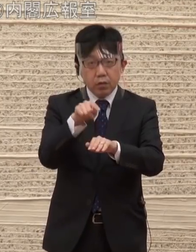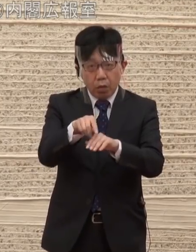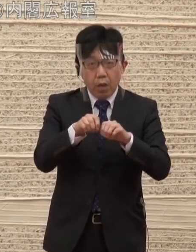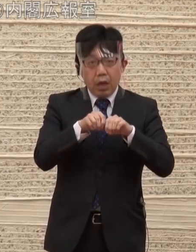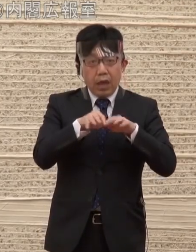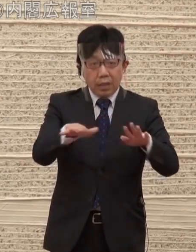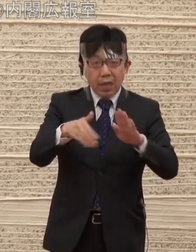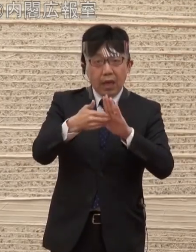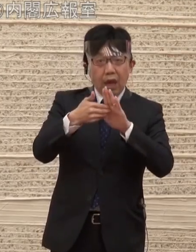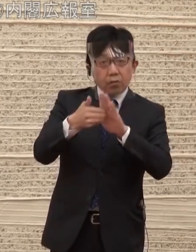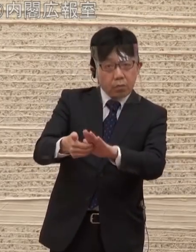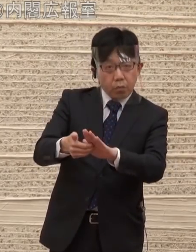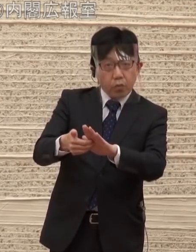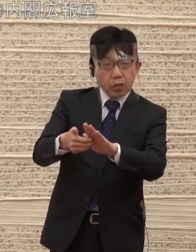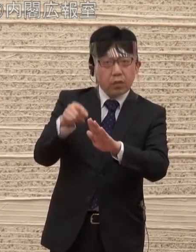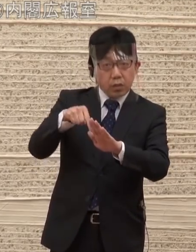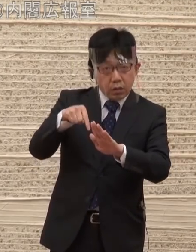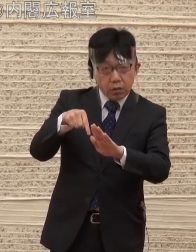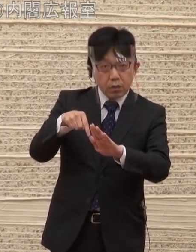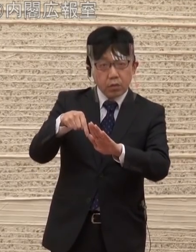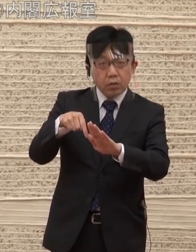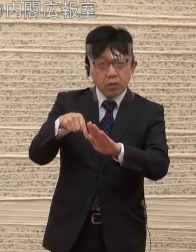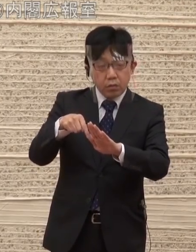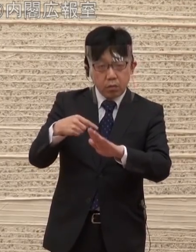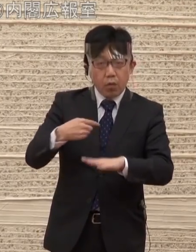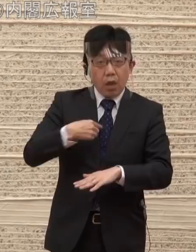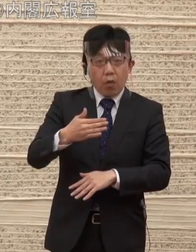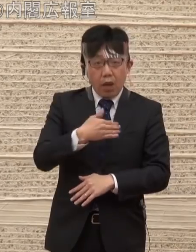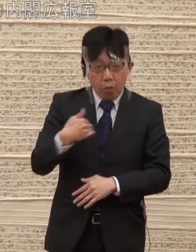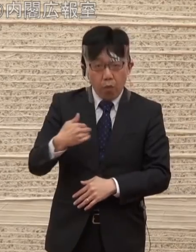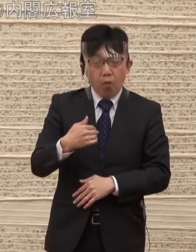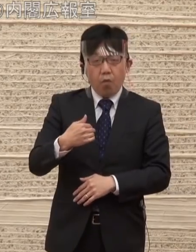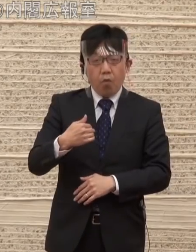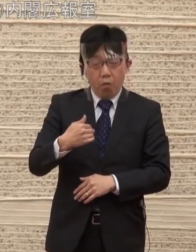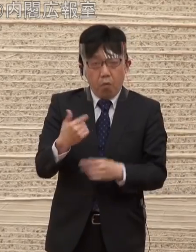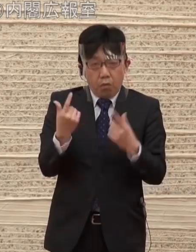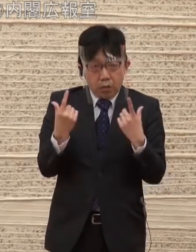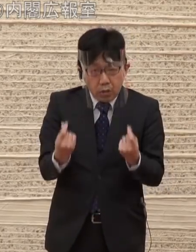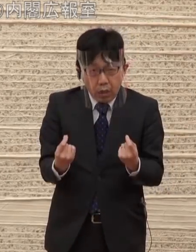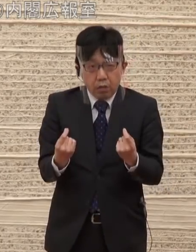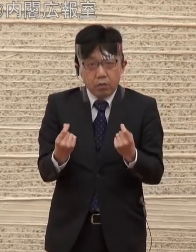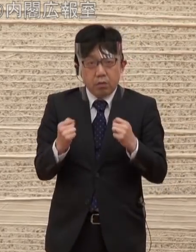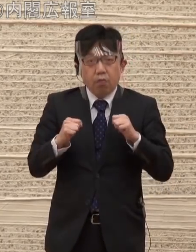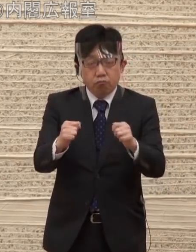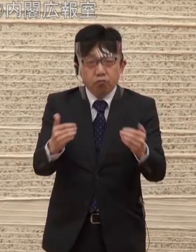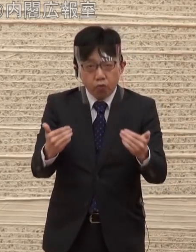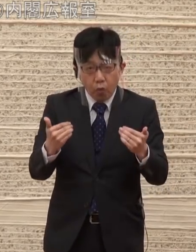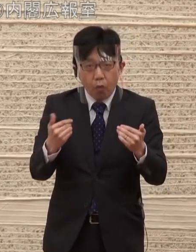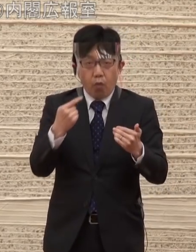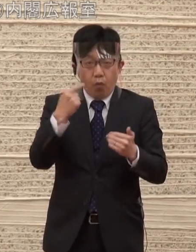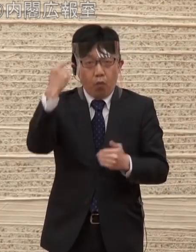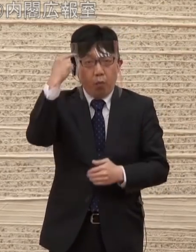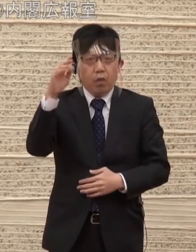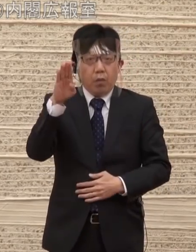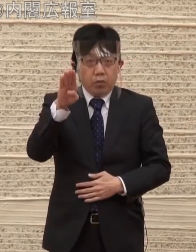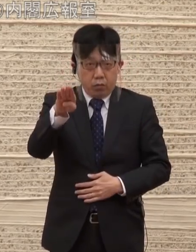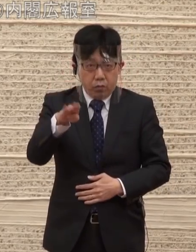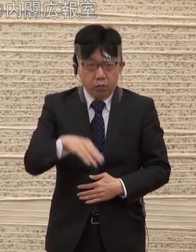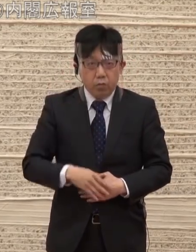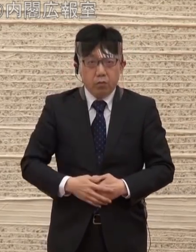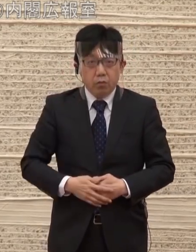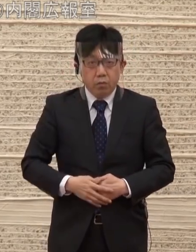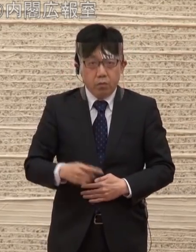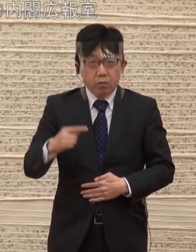の防止に言われても十分に対応していなければならないと考えていますまぁそこで